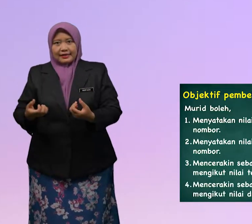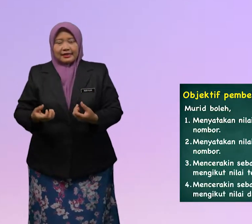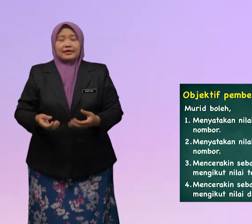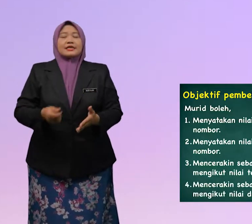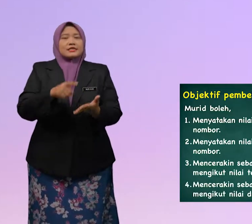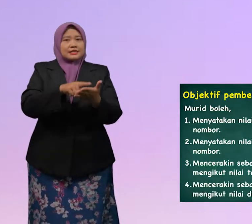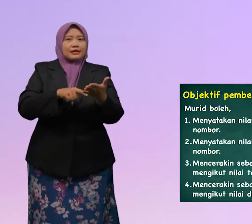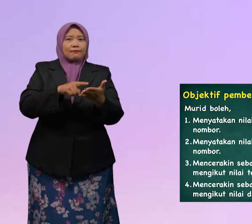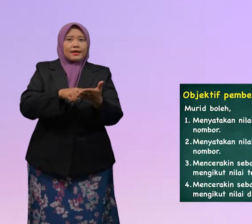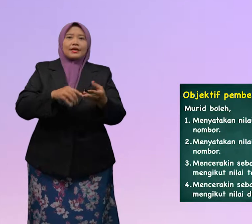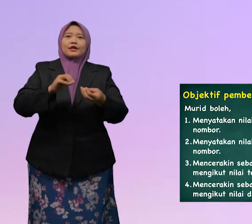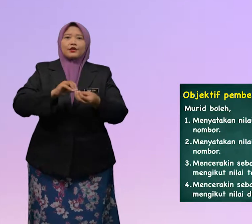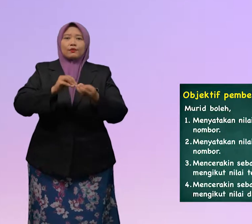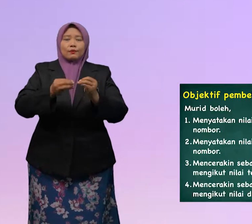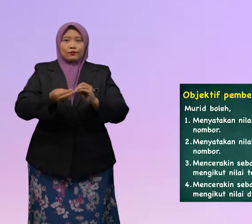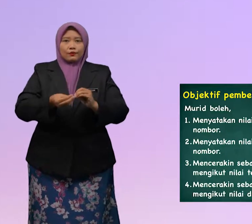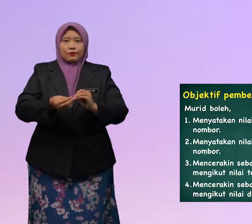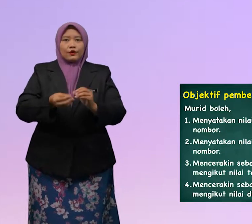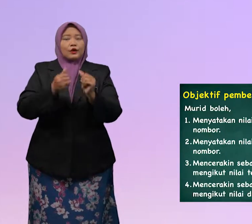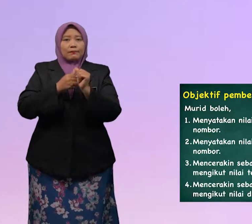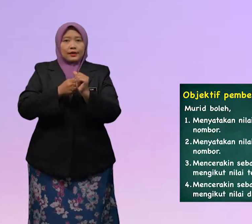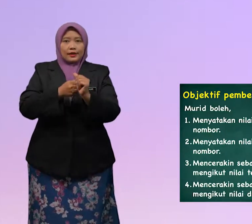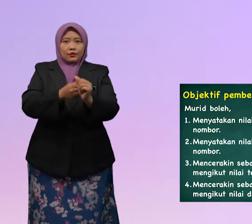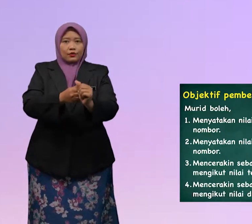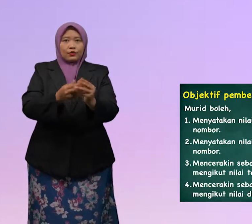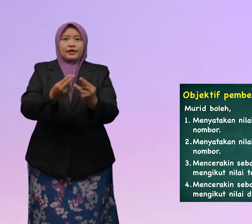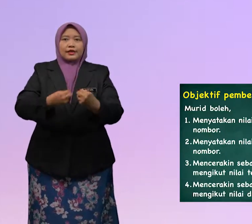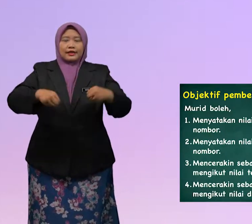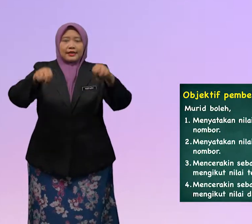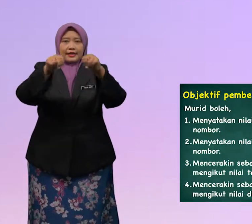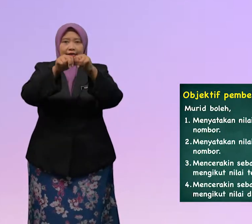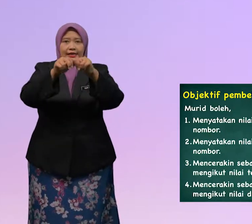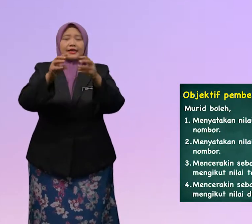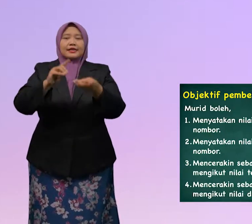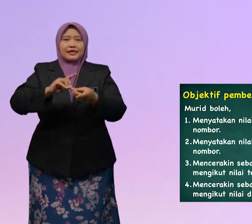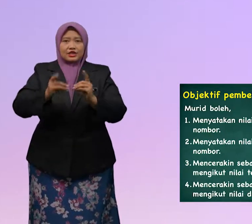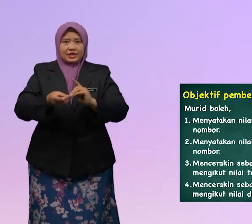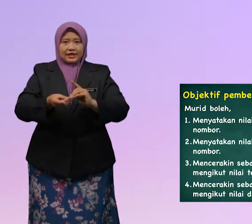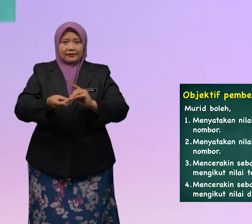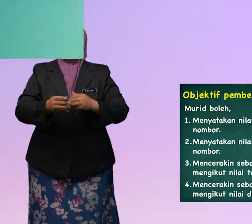mencerakinkan sebarang nombor mengikut nilai digit.